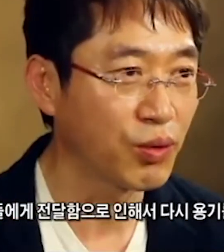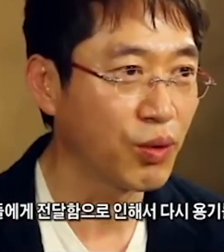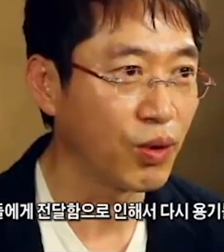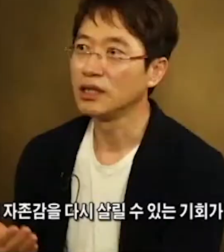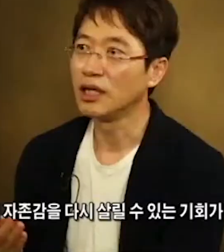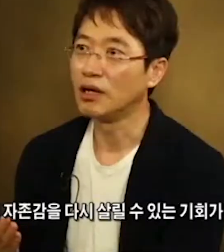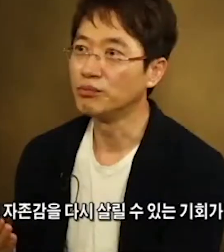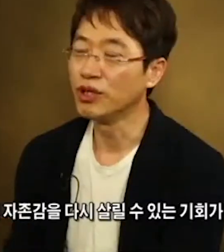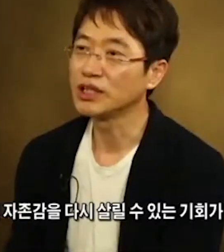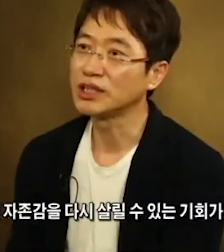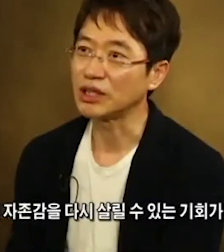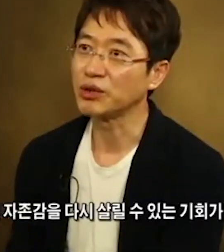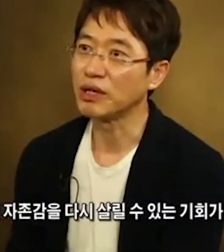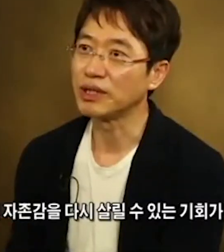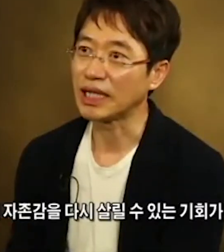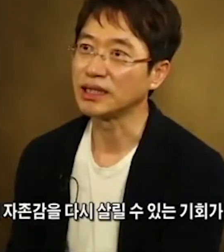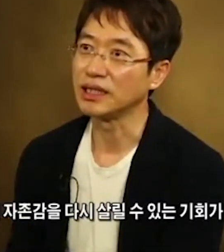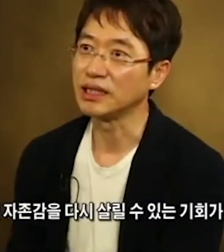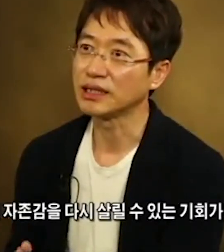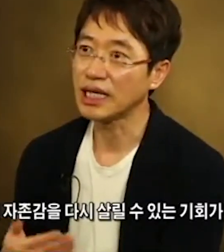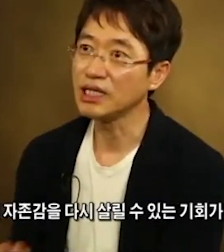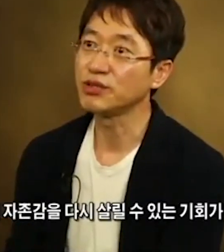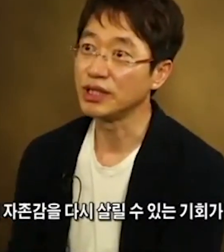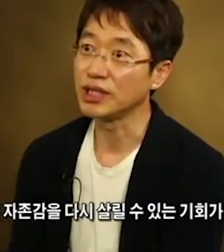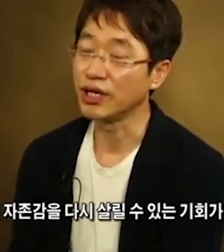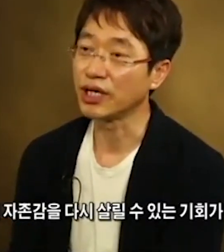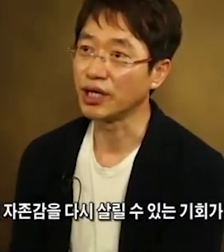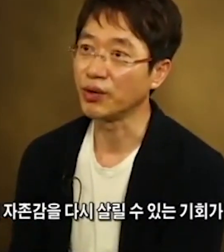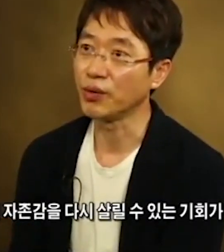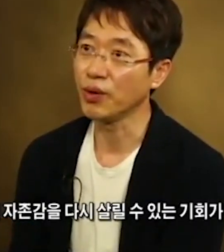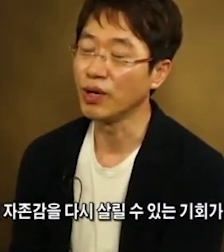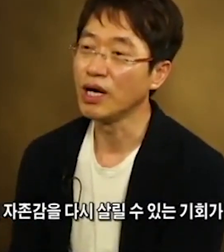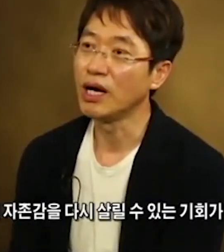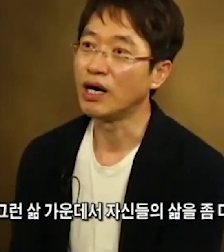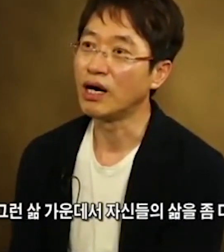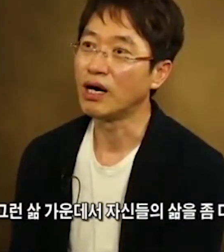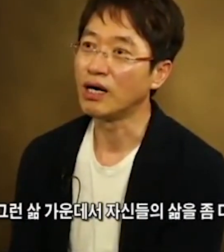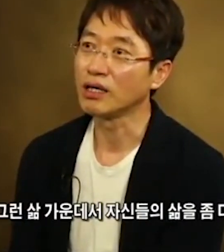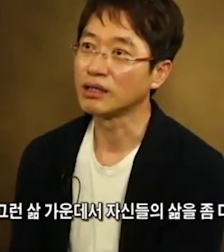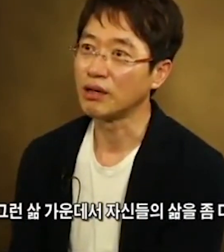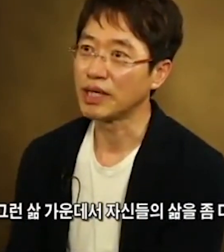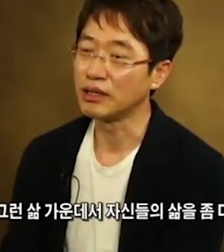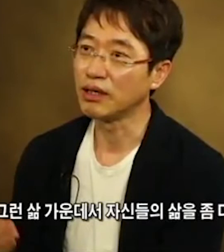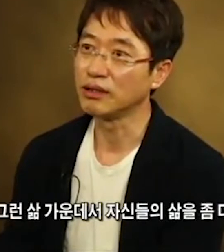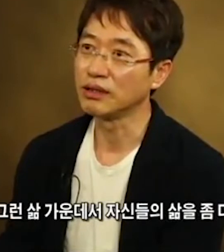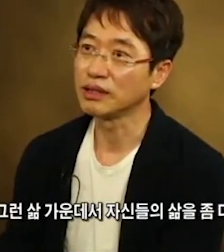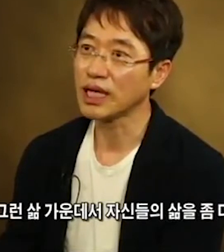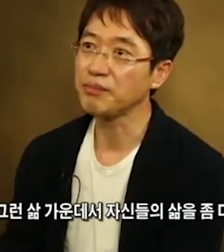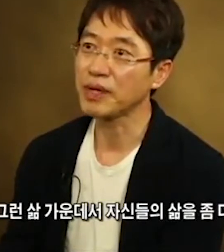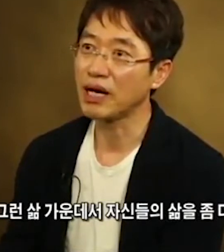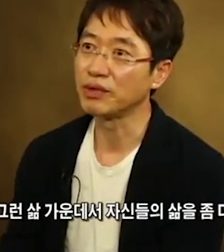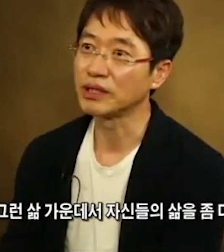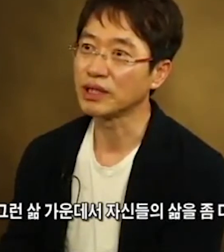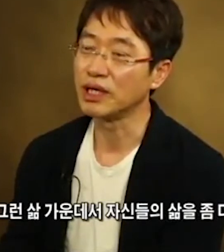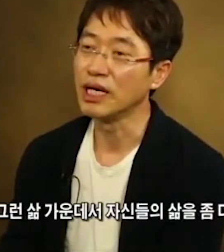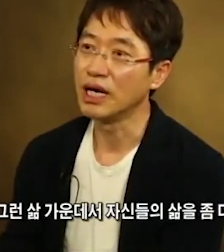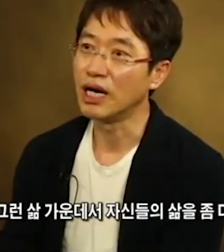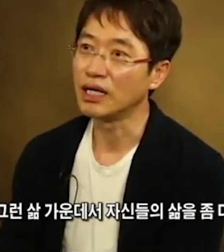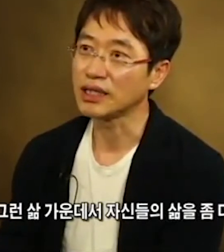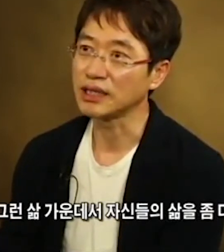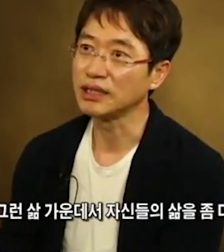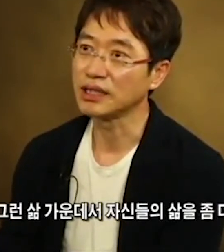용기를 얻고 무너진 자존감을 다시 살릴 수 있는 기회가 되었고 그 다음에 그런 삶